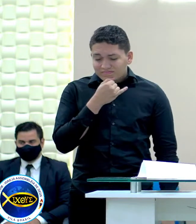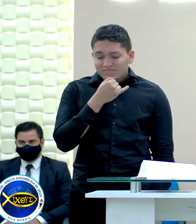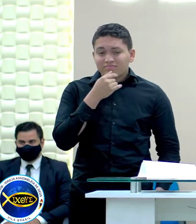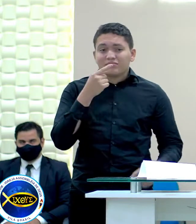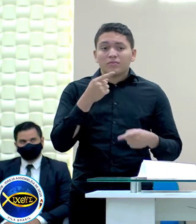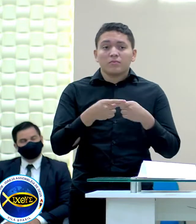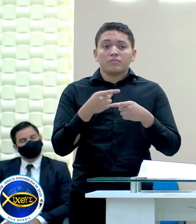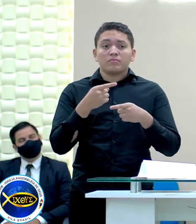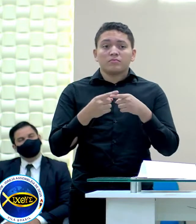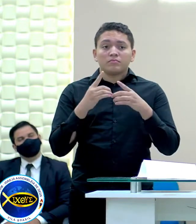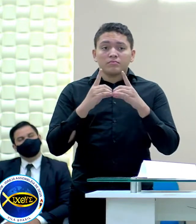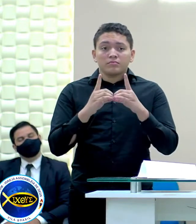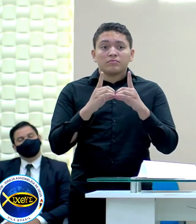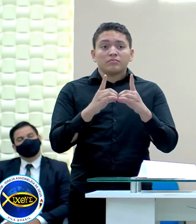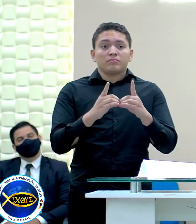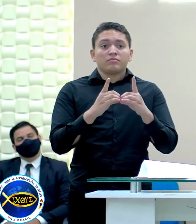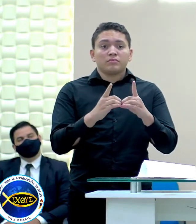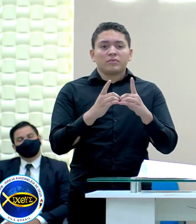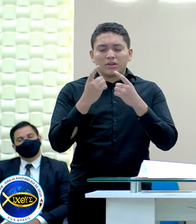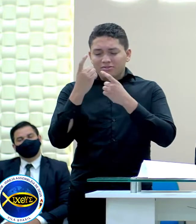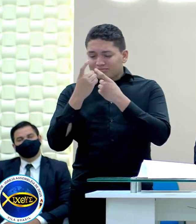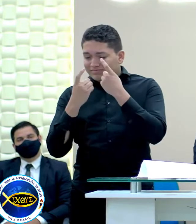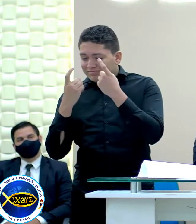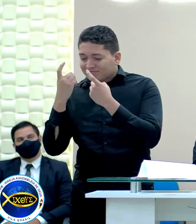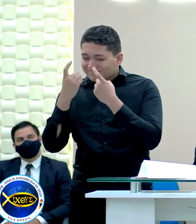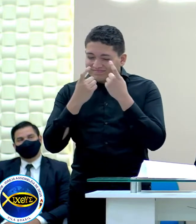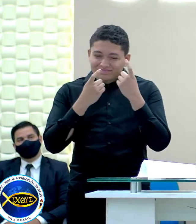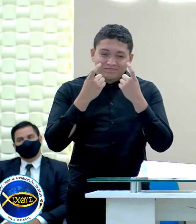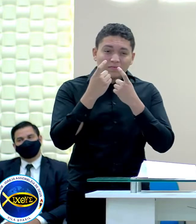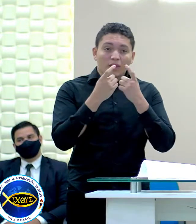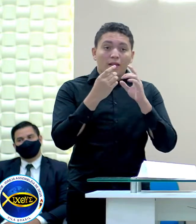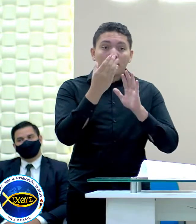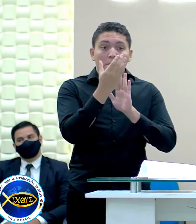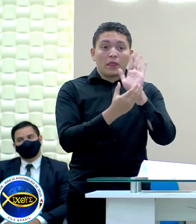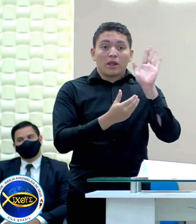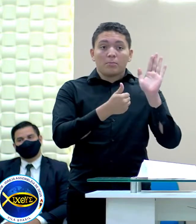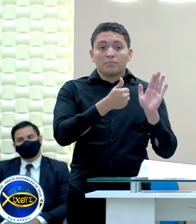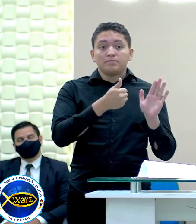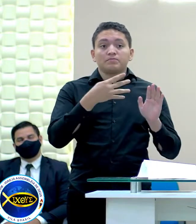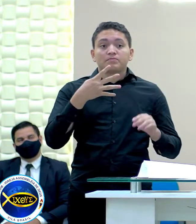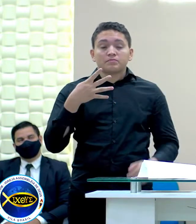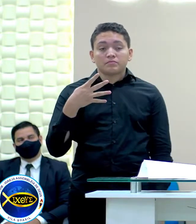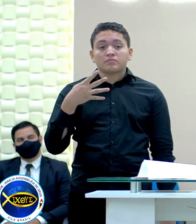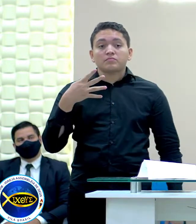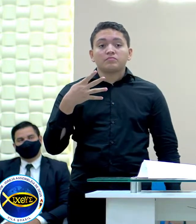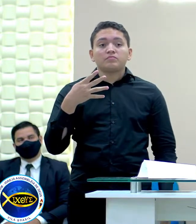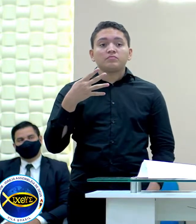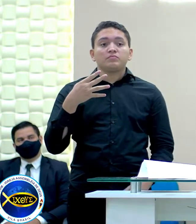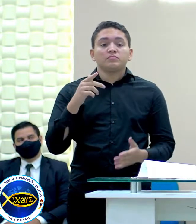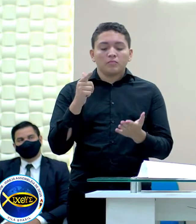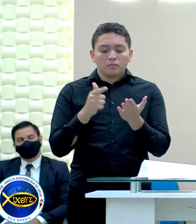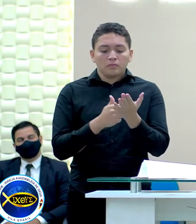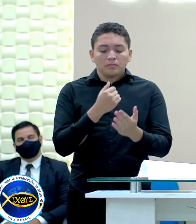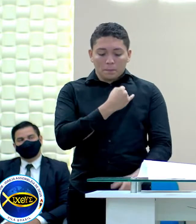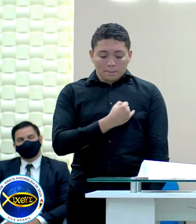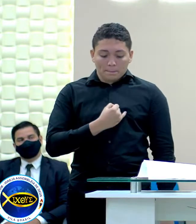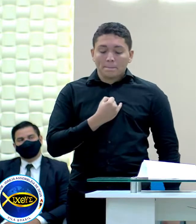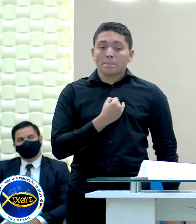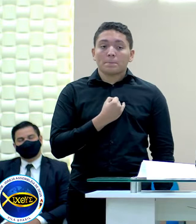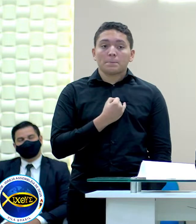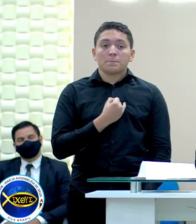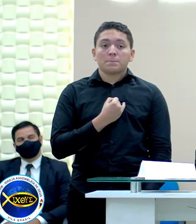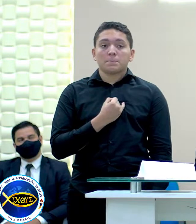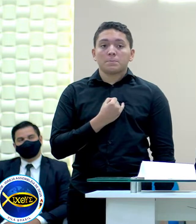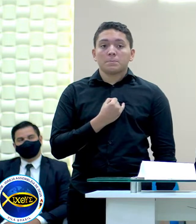que os discípulos estavam preocupados no capítulo 14 do livro de João? Santo de